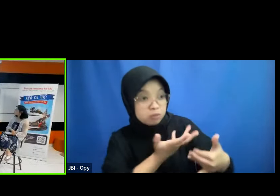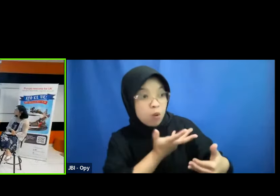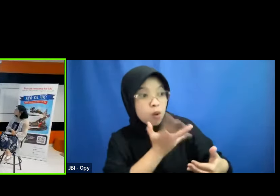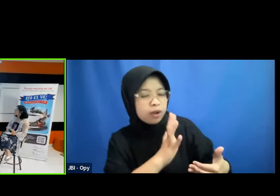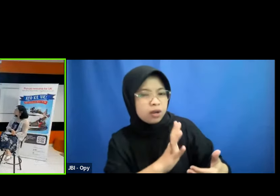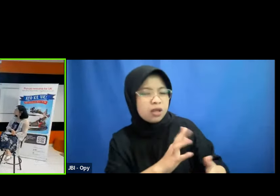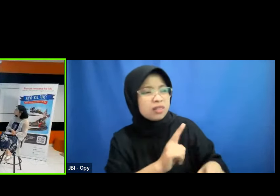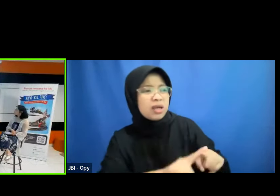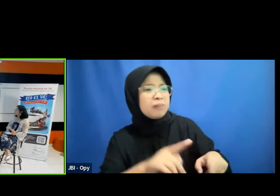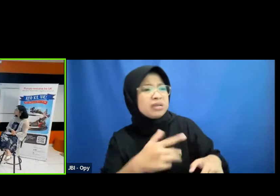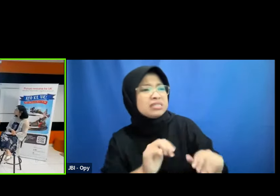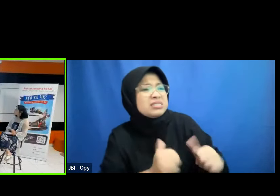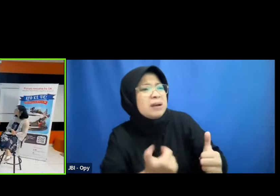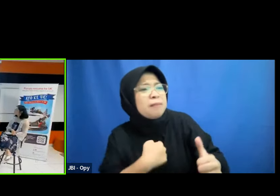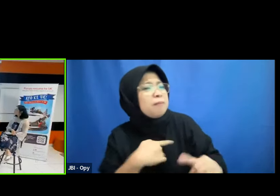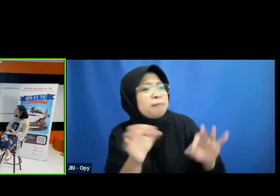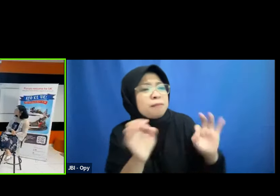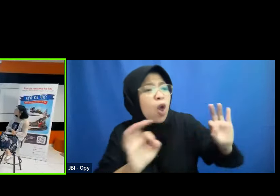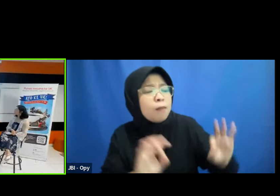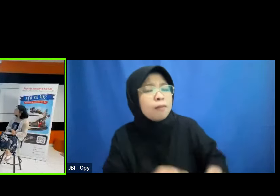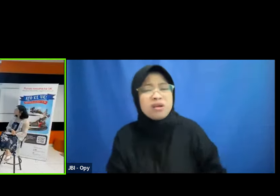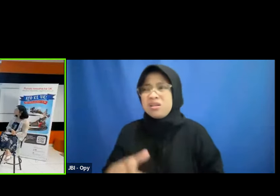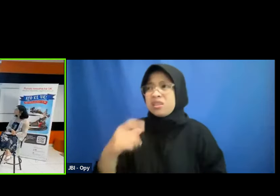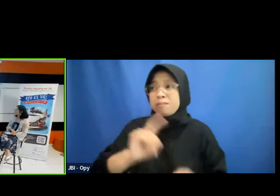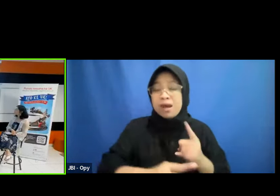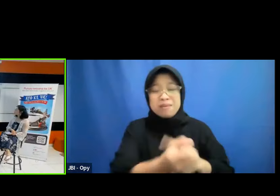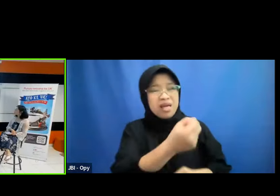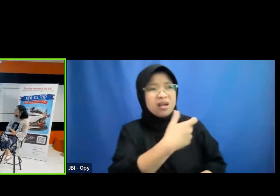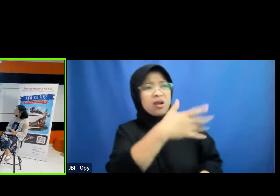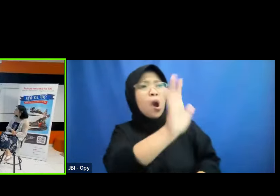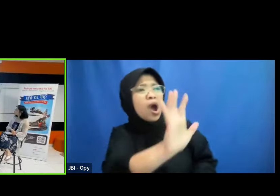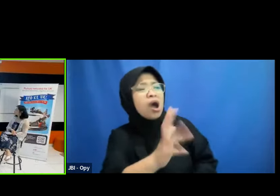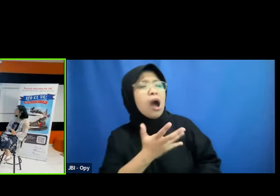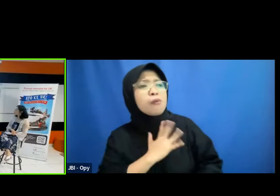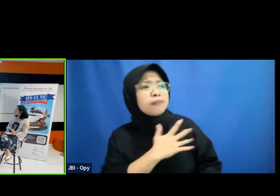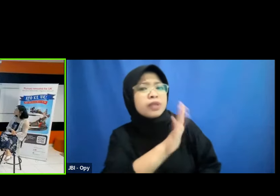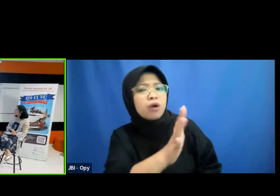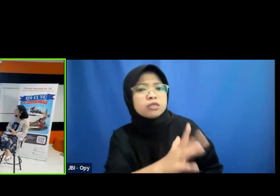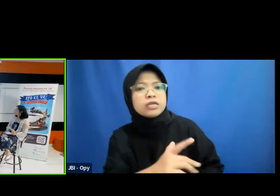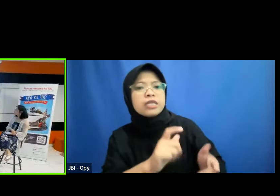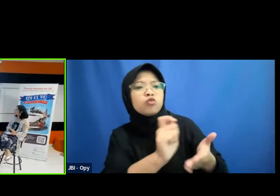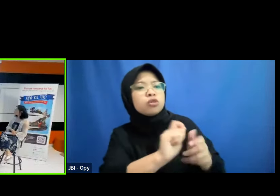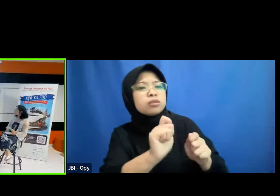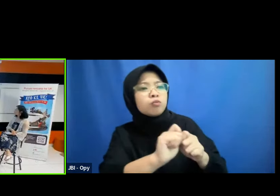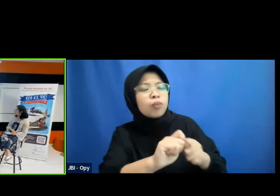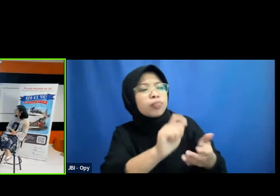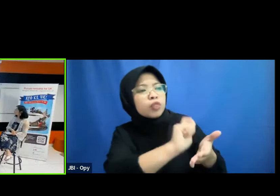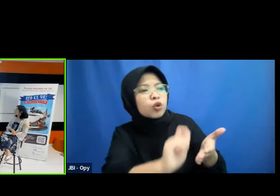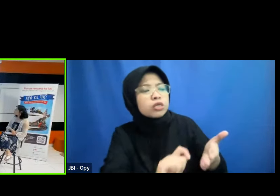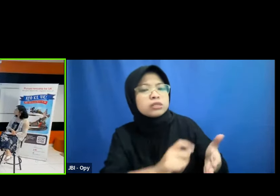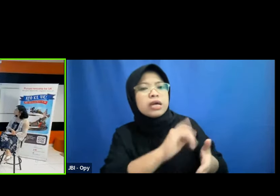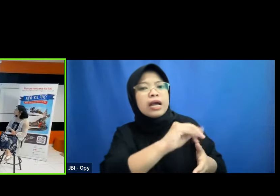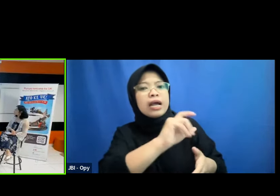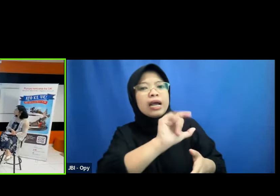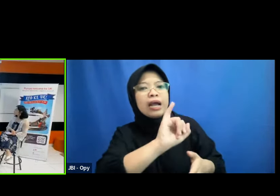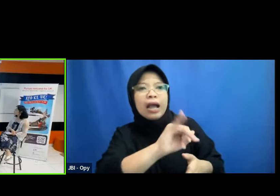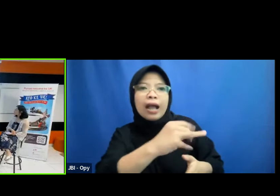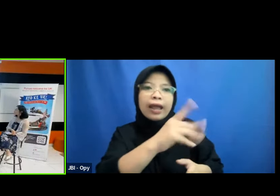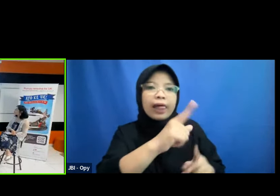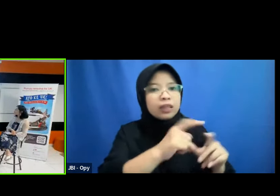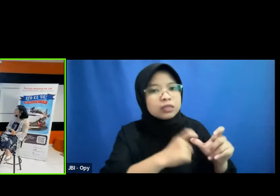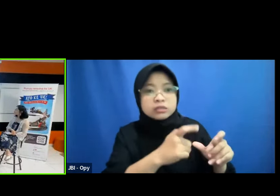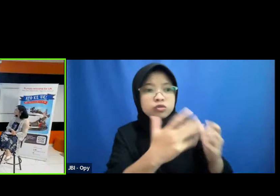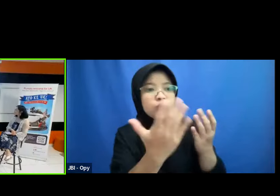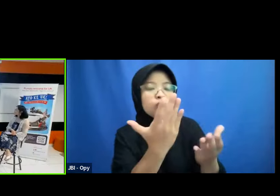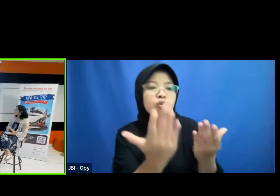gua bilang tapi gua belum siapin apa-apa Gitu dia bilang Oh gak perlu khawatir Lu cuma submit 4si doang gitu kan gak perluelt enggak perlu dokumen